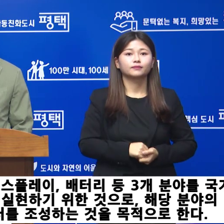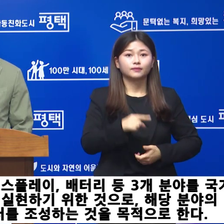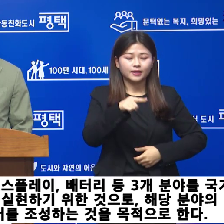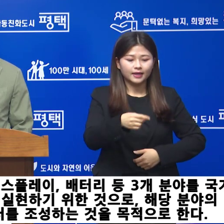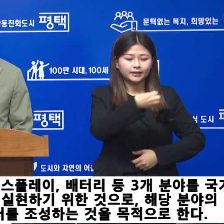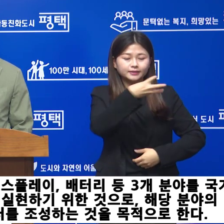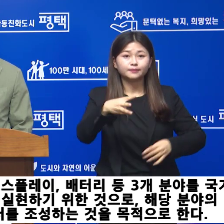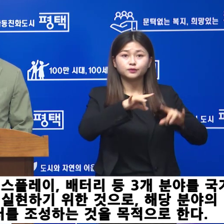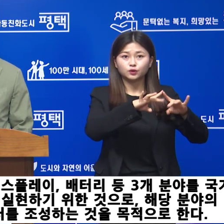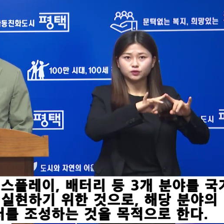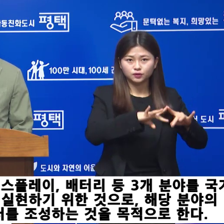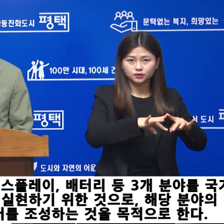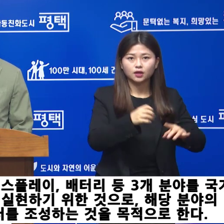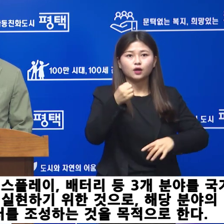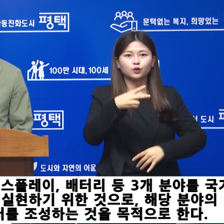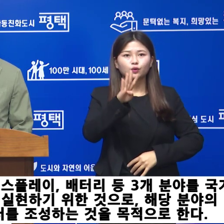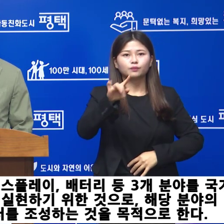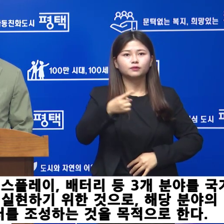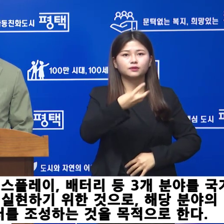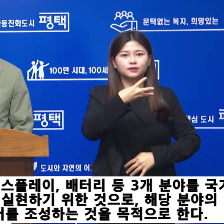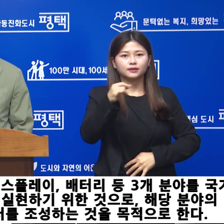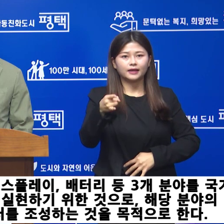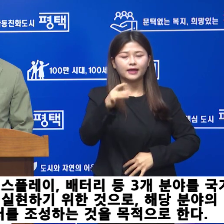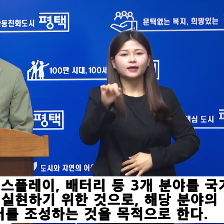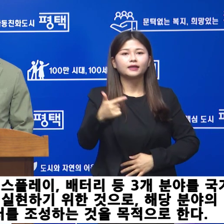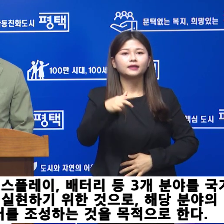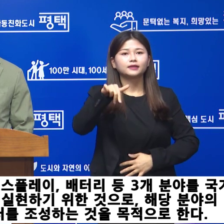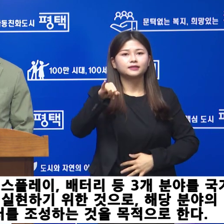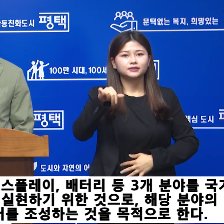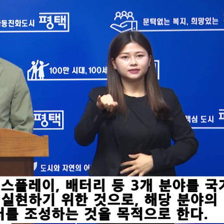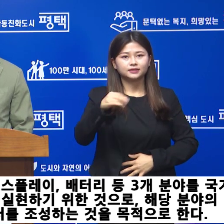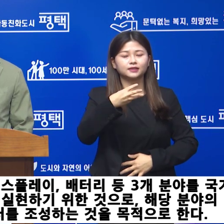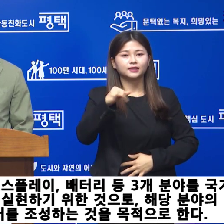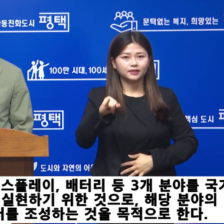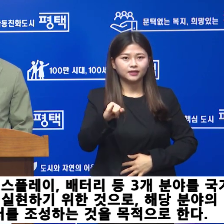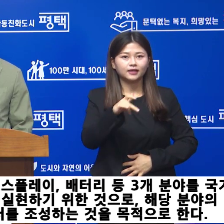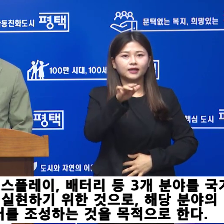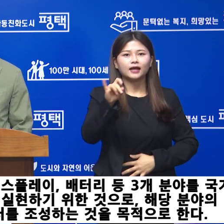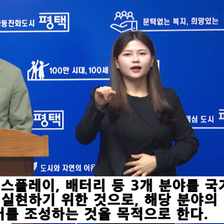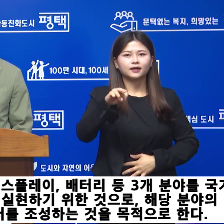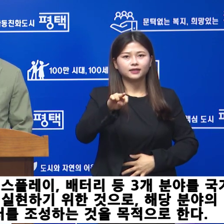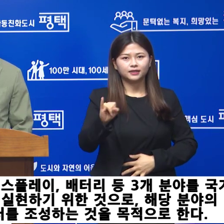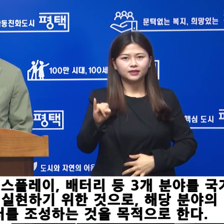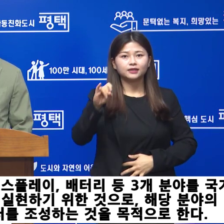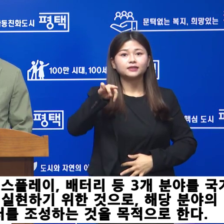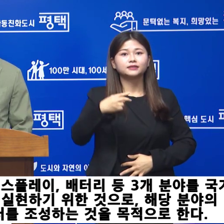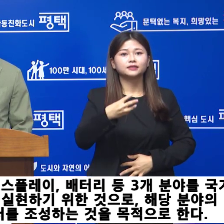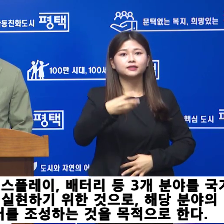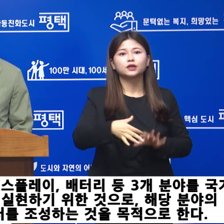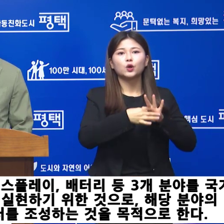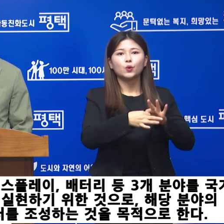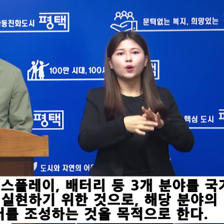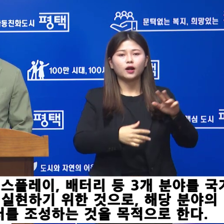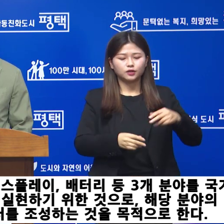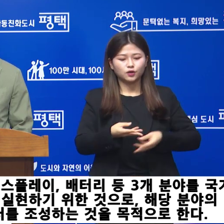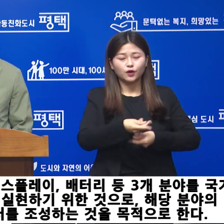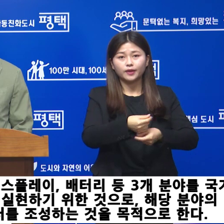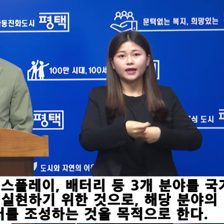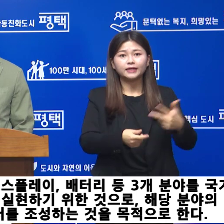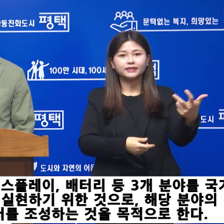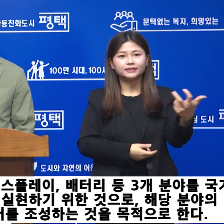삼성전자와 브레인시티 산업단지, 카이스트, 평택 캠퍼스 및 산업시설 용지 등 770만